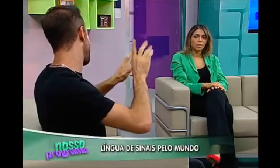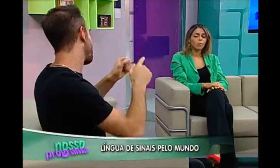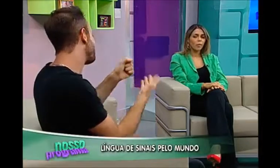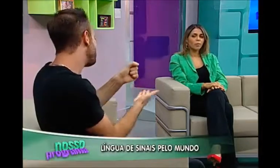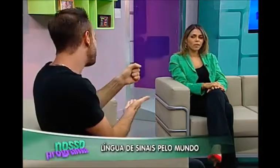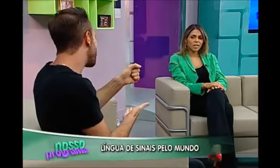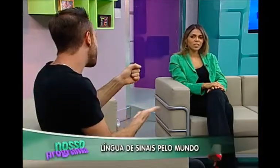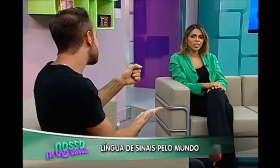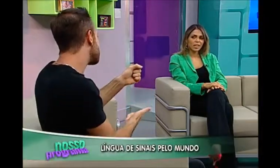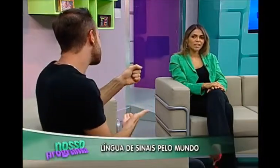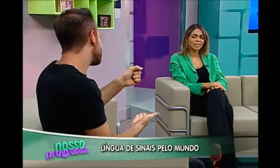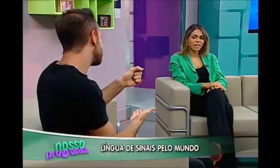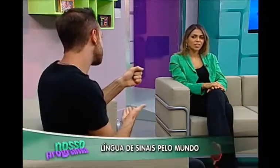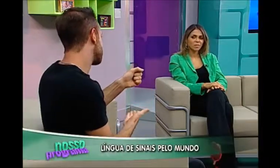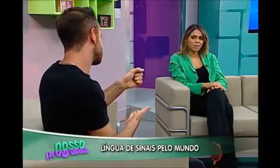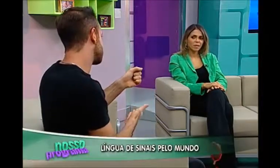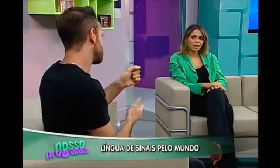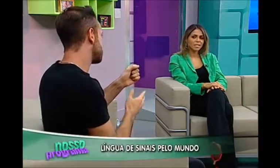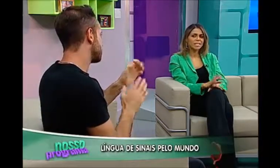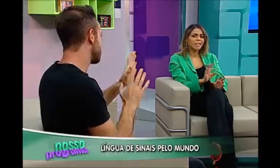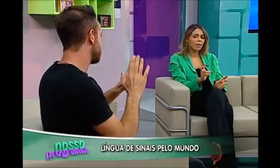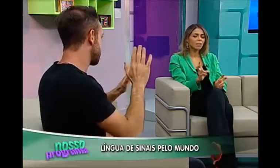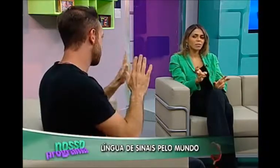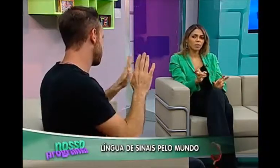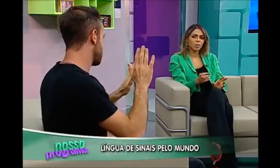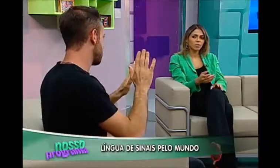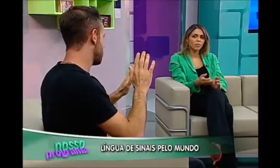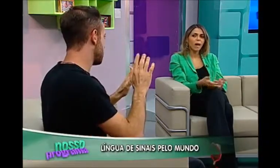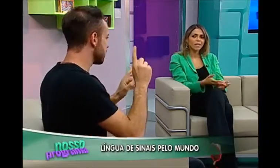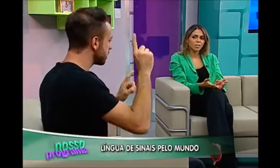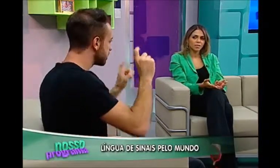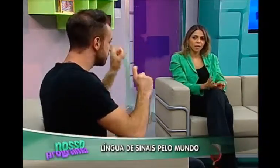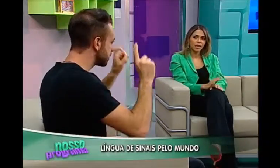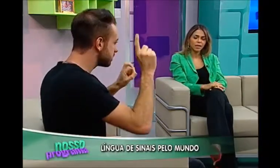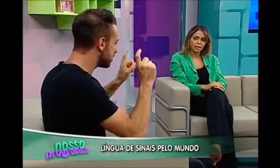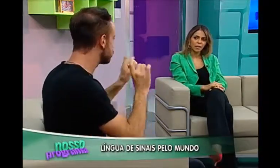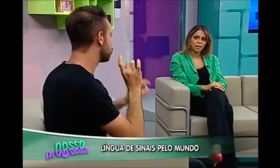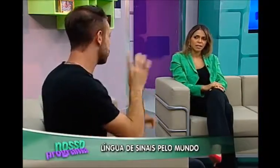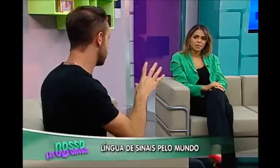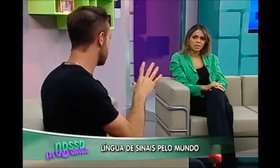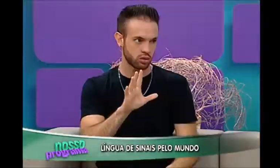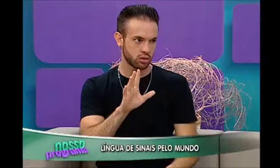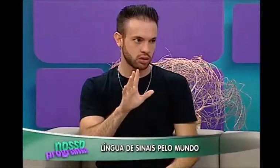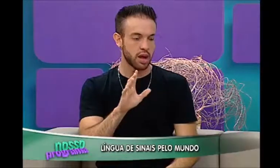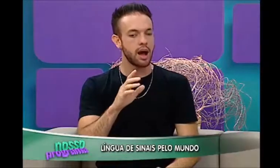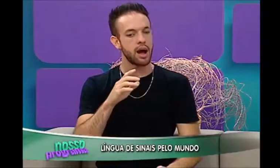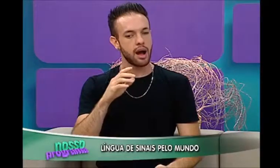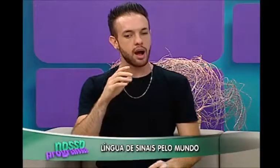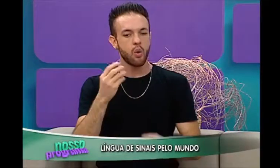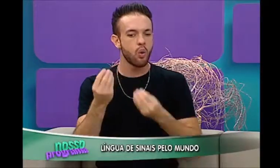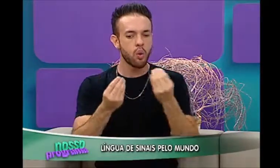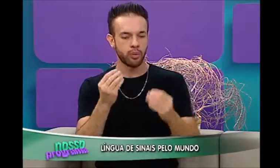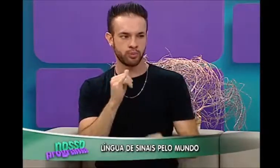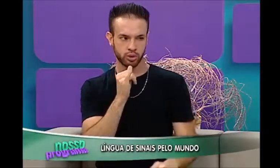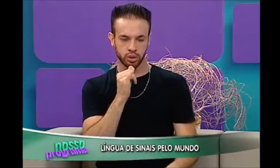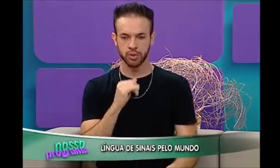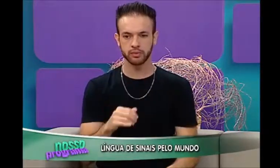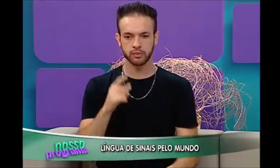O ouvinte, ele entende mímica. Esse é o que nós chamamos de básico, né? Expressão facial também.